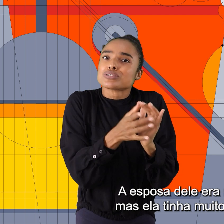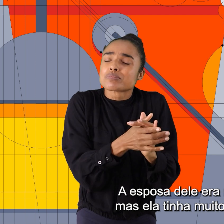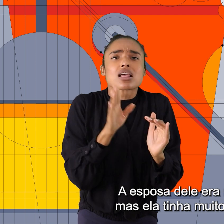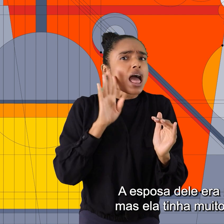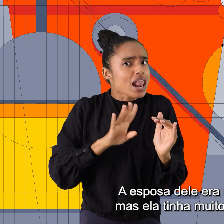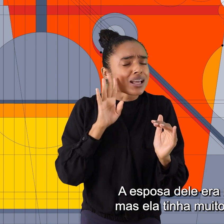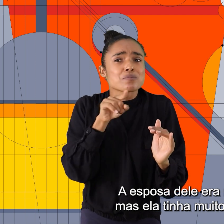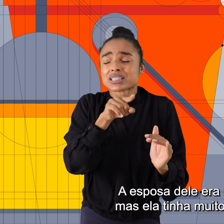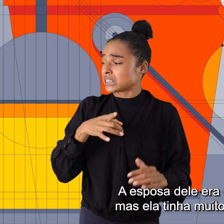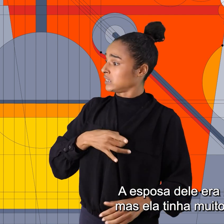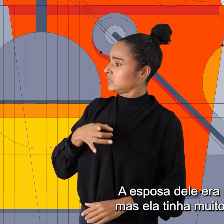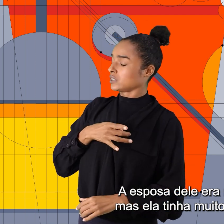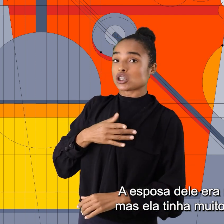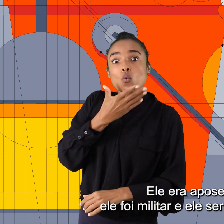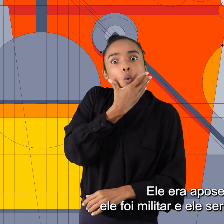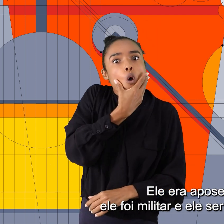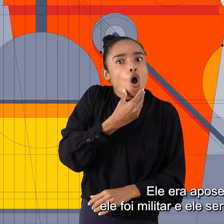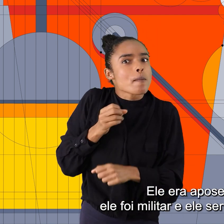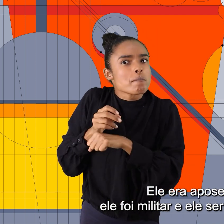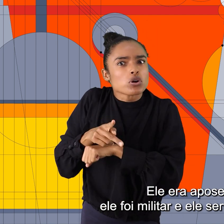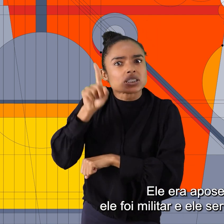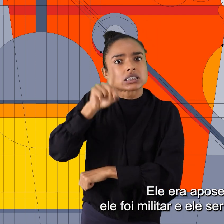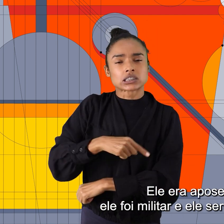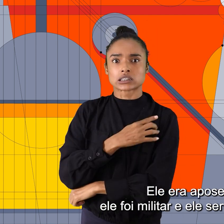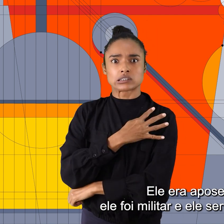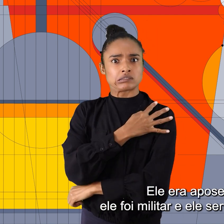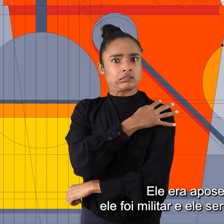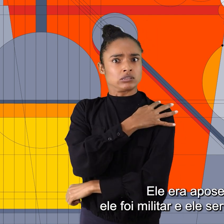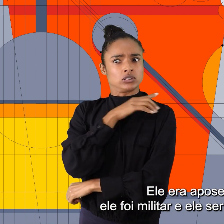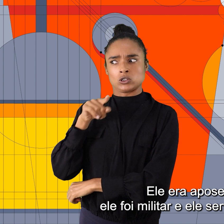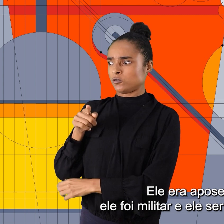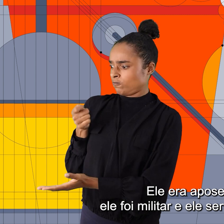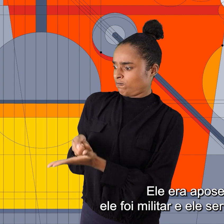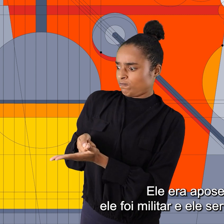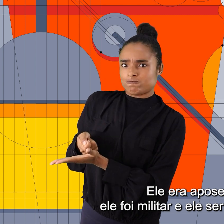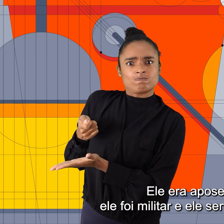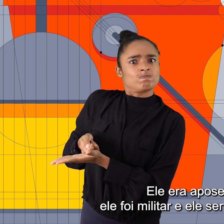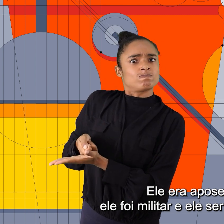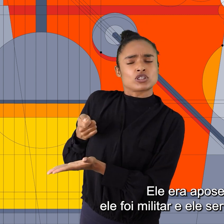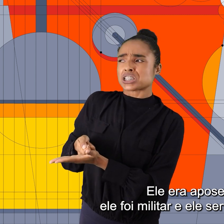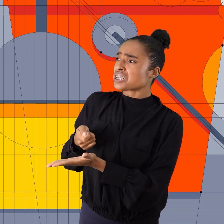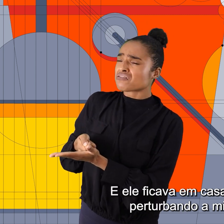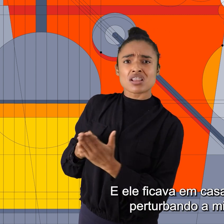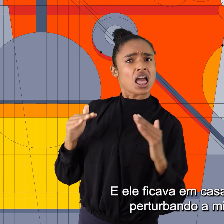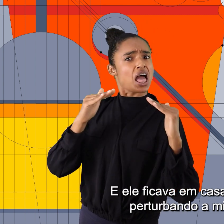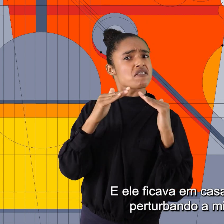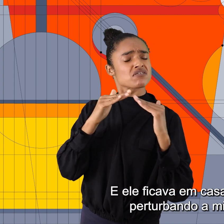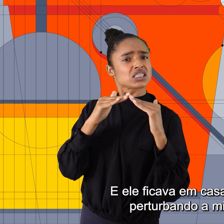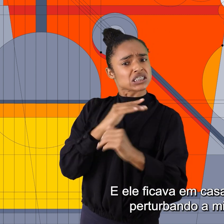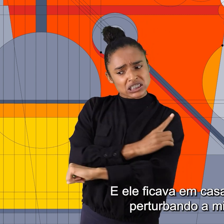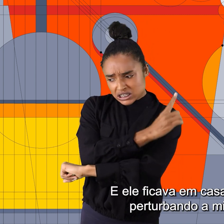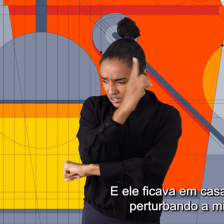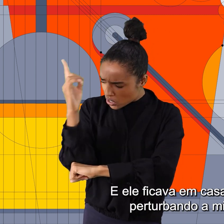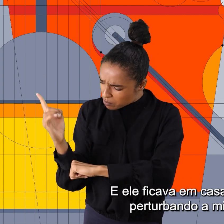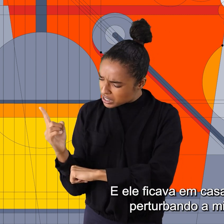era muito legal, mas ela tinha muito medo dele. Ele era aposentado, ele foi militar e ele servia na reserva. Ele ficava em casa o